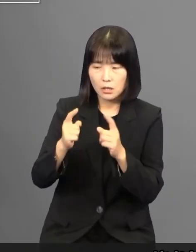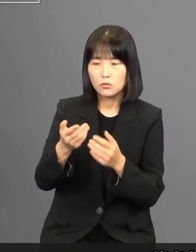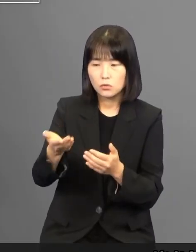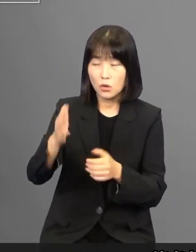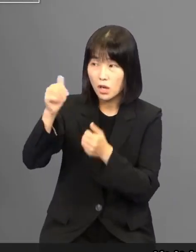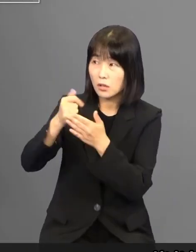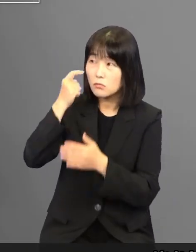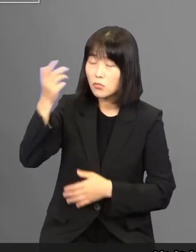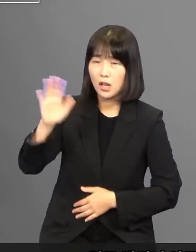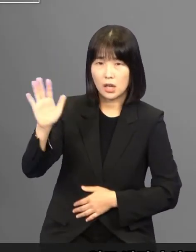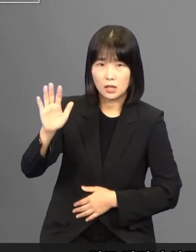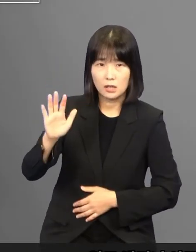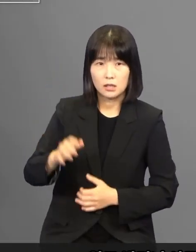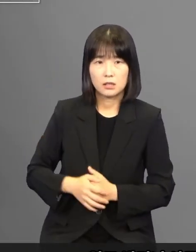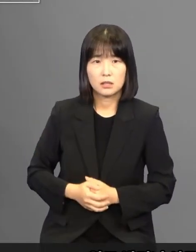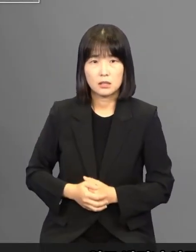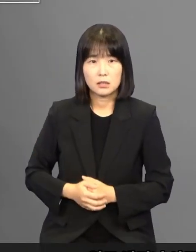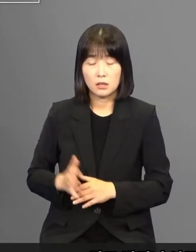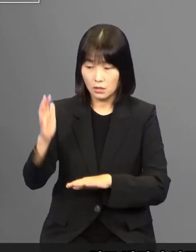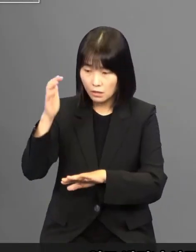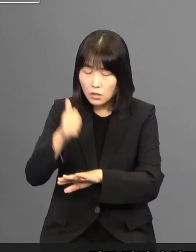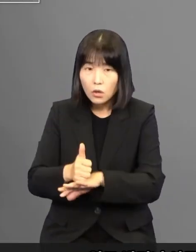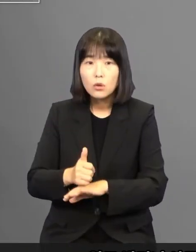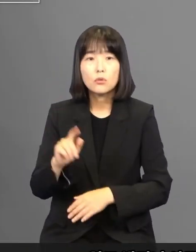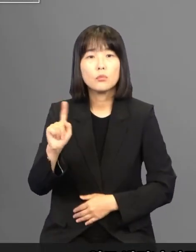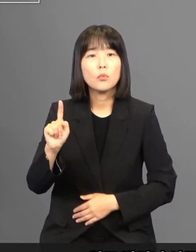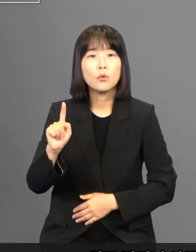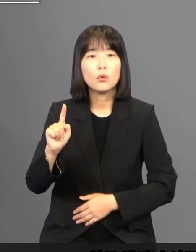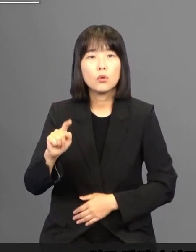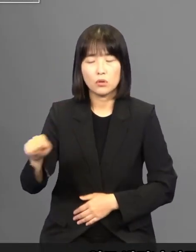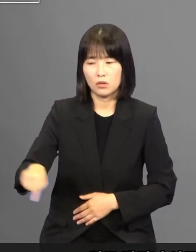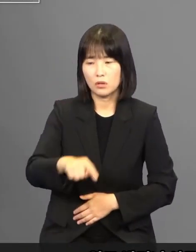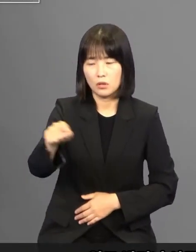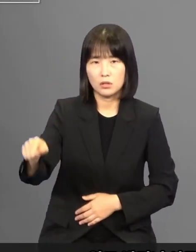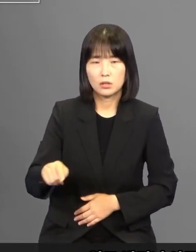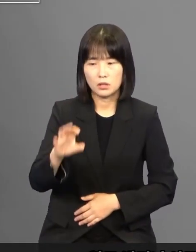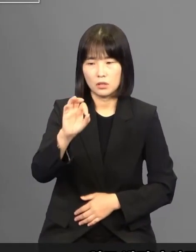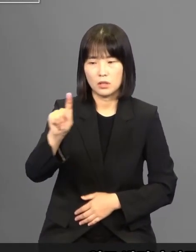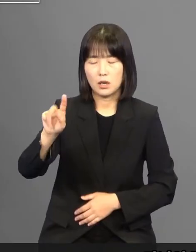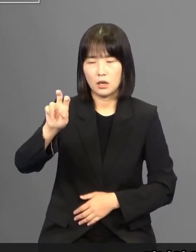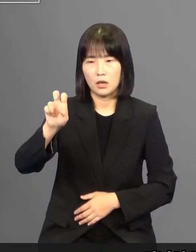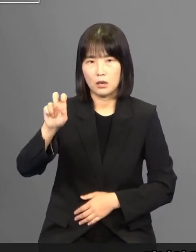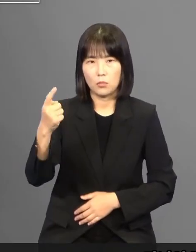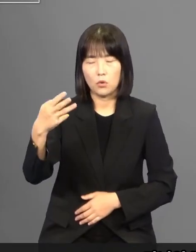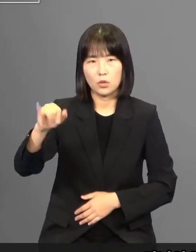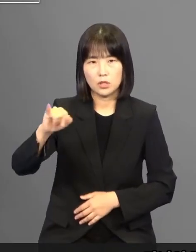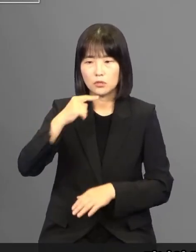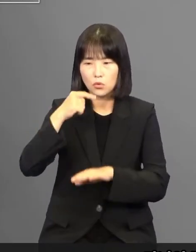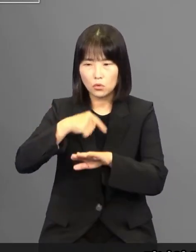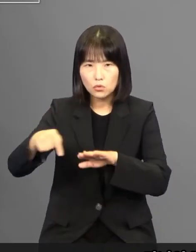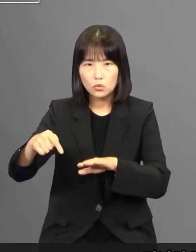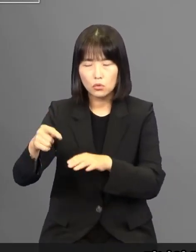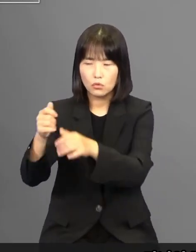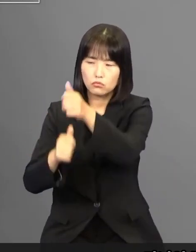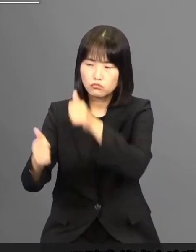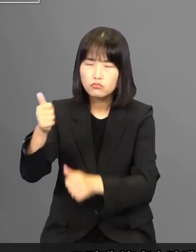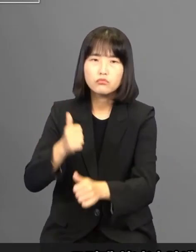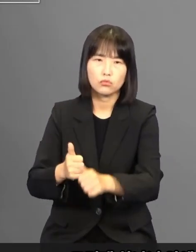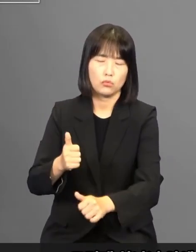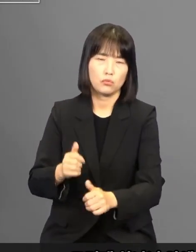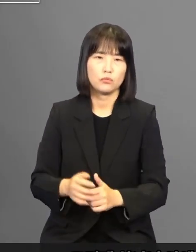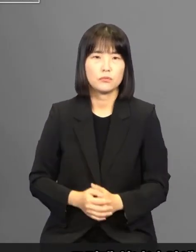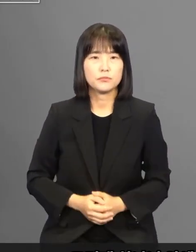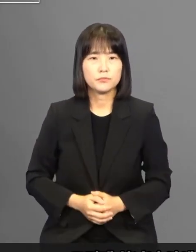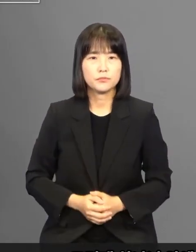하나님께 언약을 합니다. 알고 봤더니 아모리 족속의 후손이었습니다. 가나안 땅의 족속이었어요.